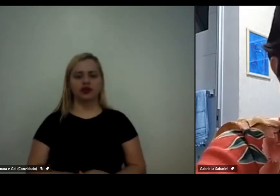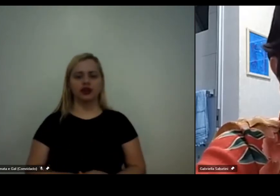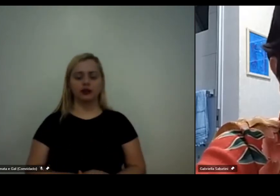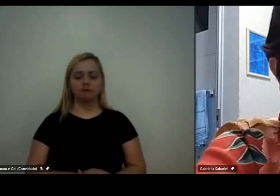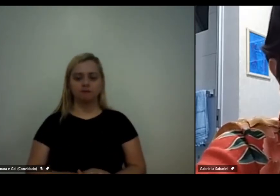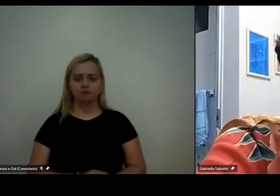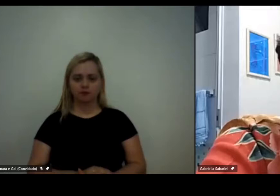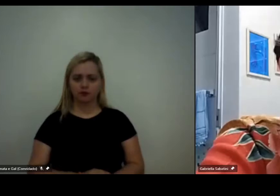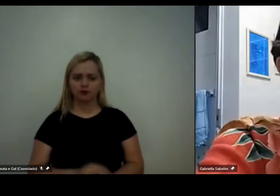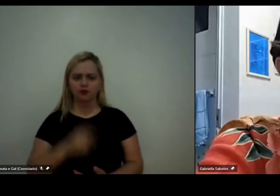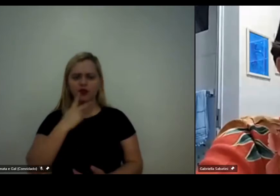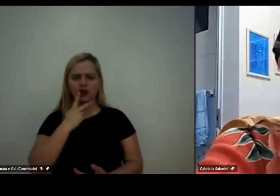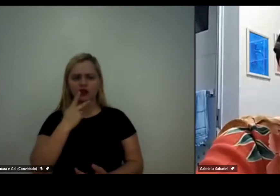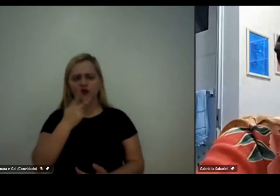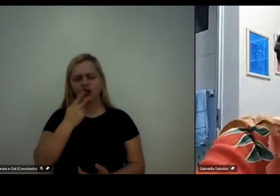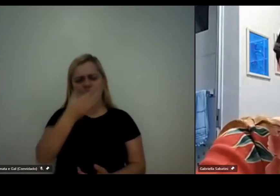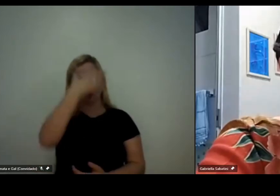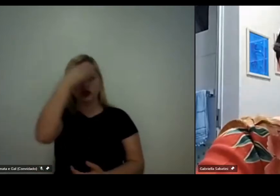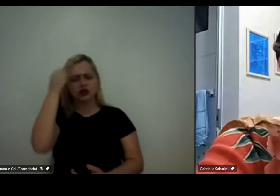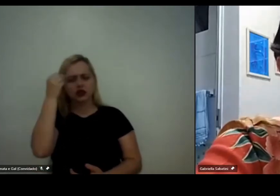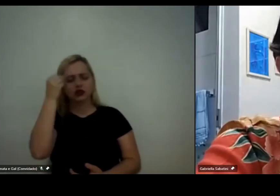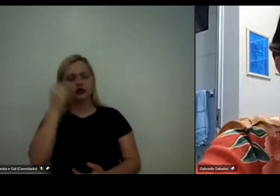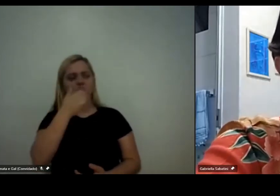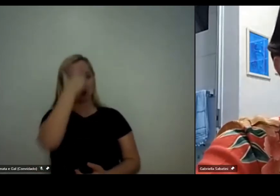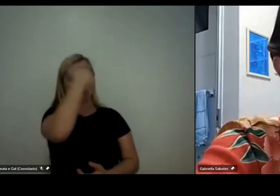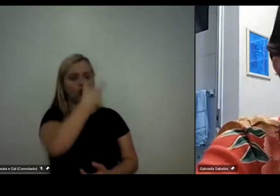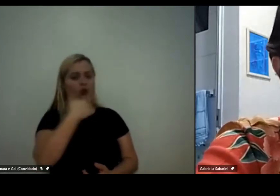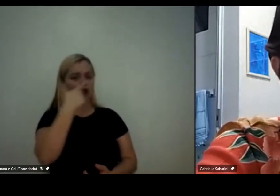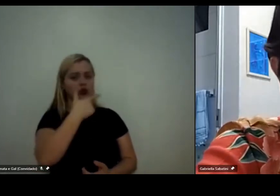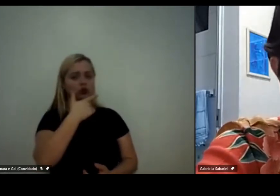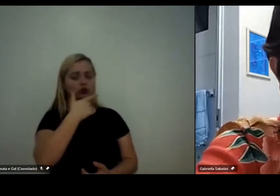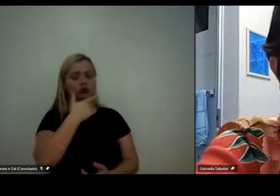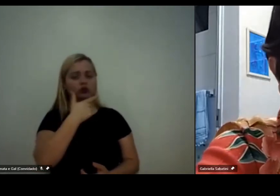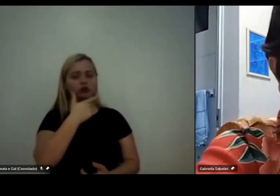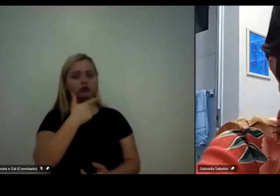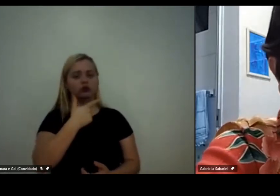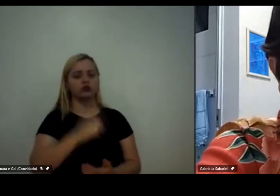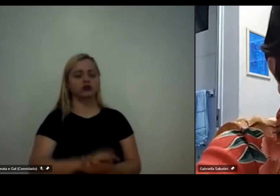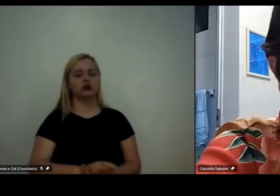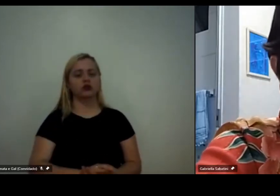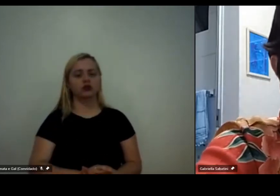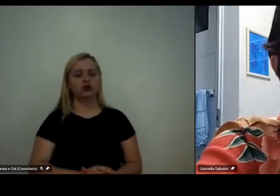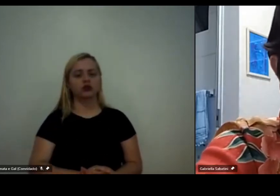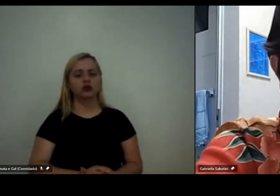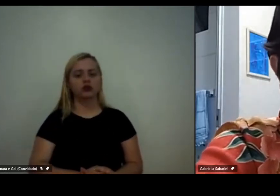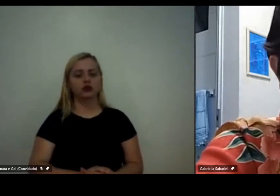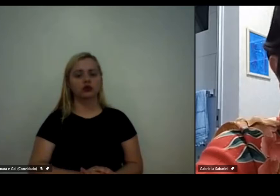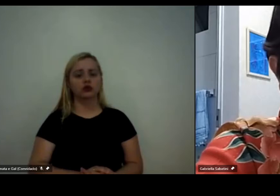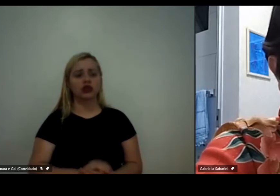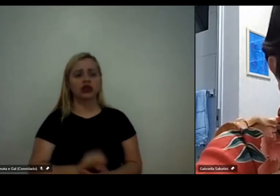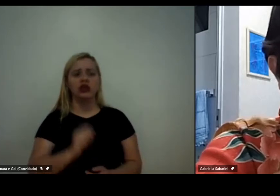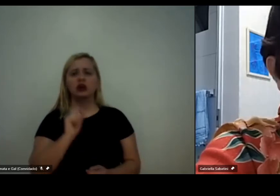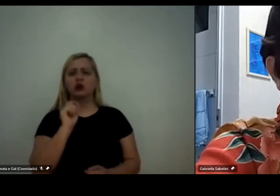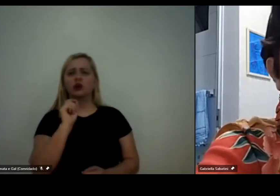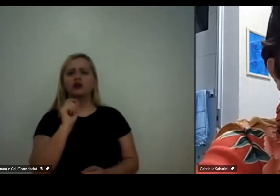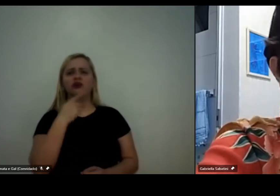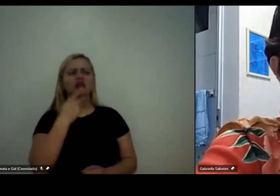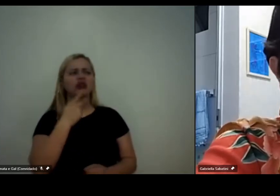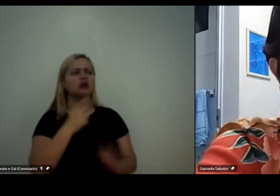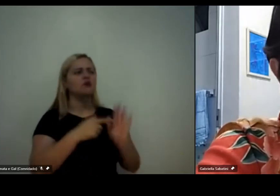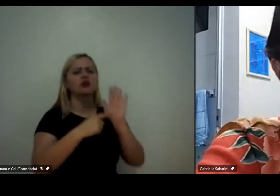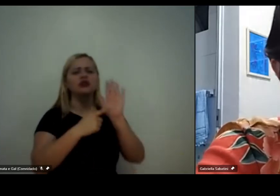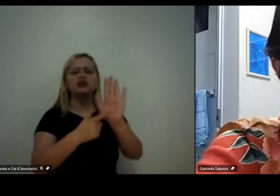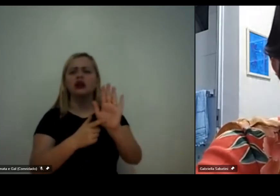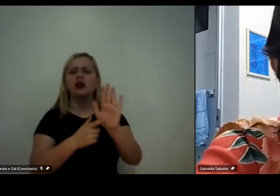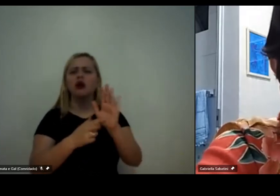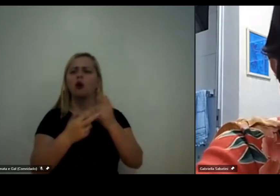Eu disse que seu rosto representava o elemento moral que não existia